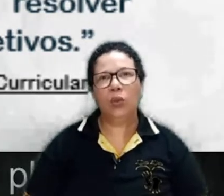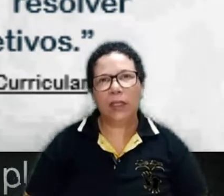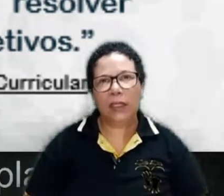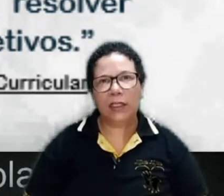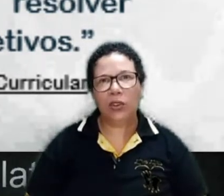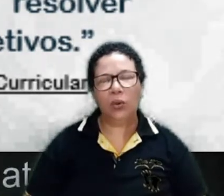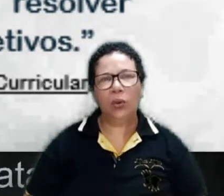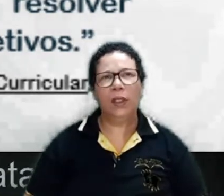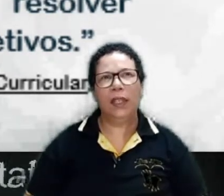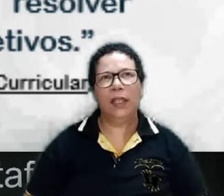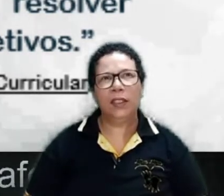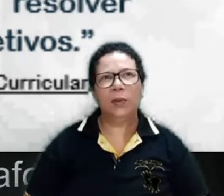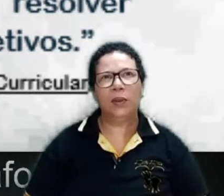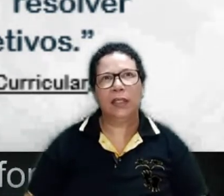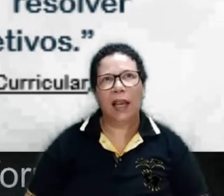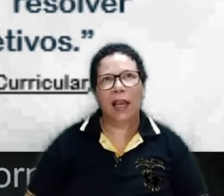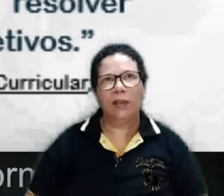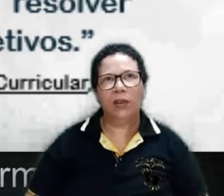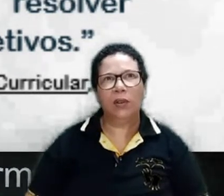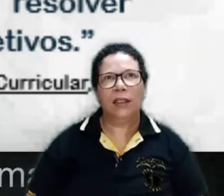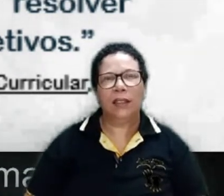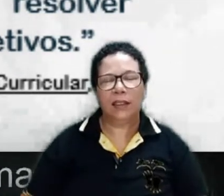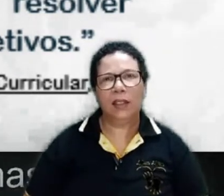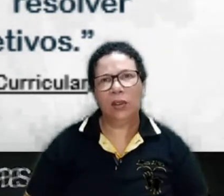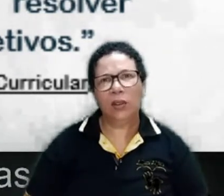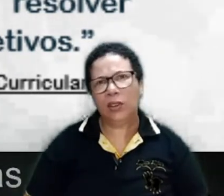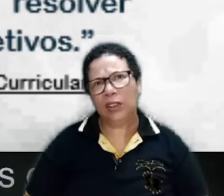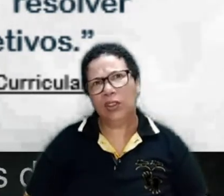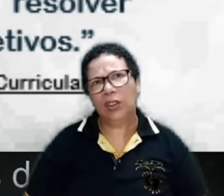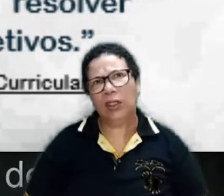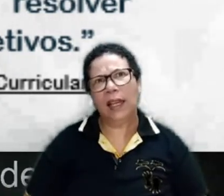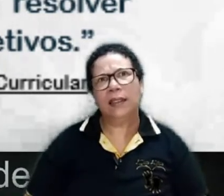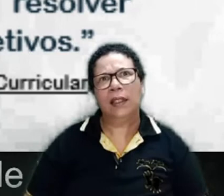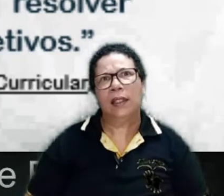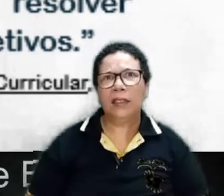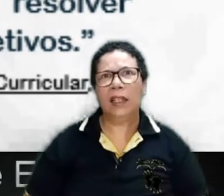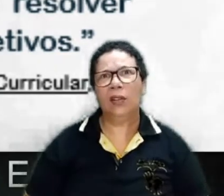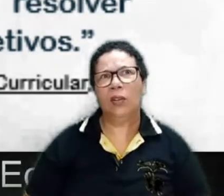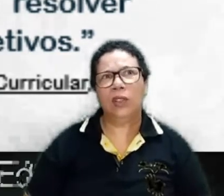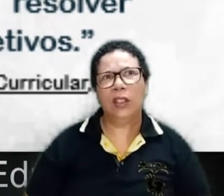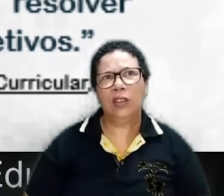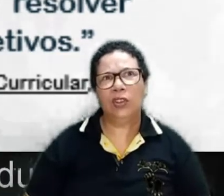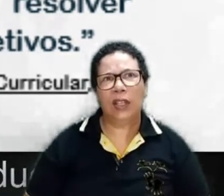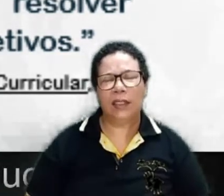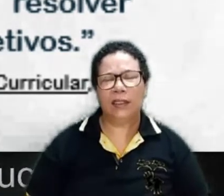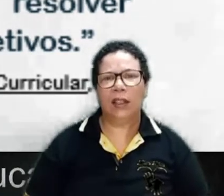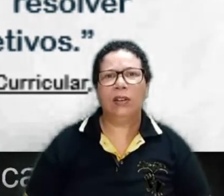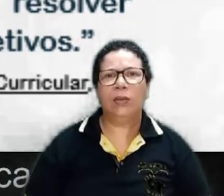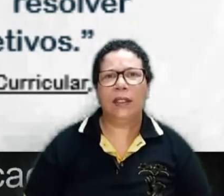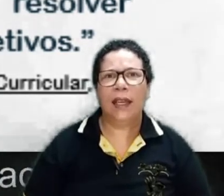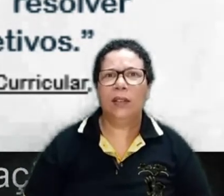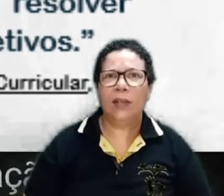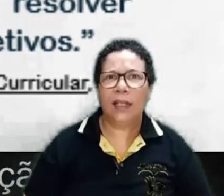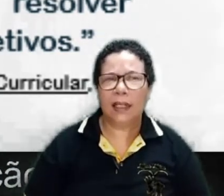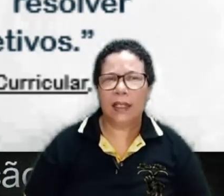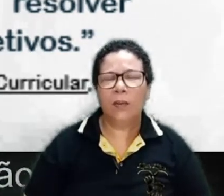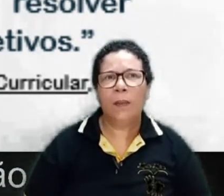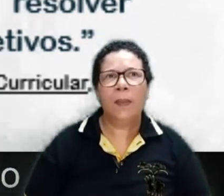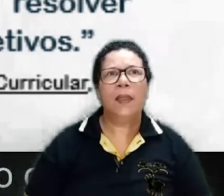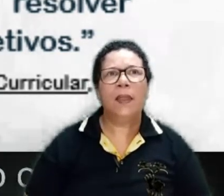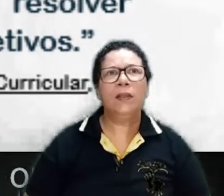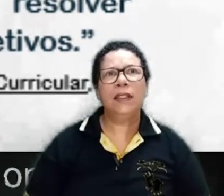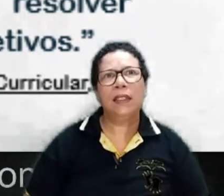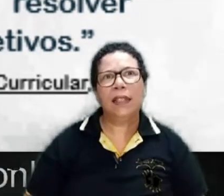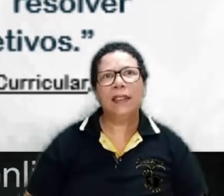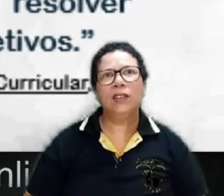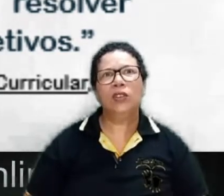uso crítico e responsável das tecnologias digitais. Incorporar as tecnologias digitais na educação